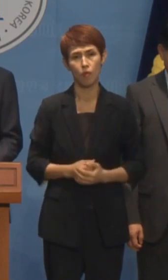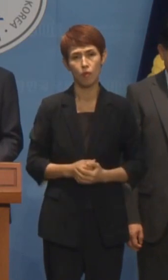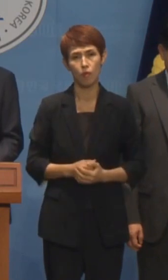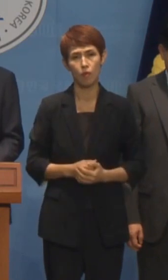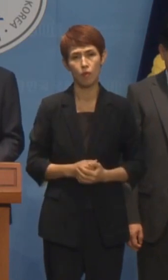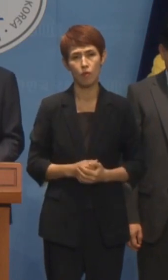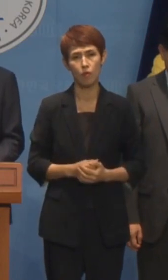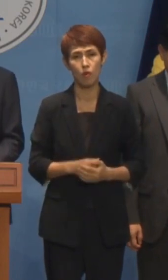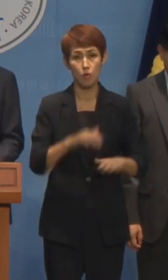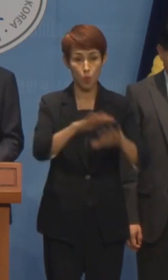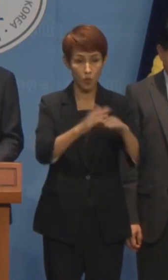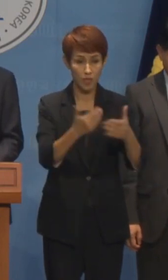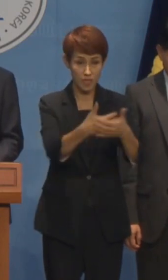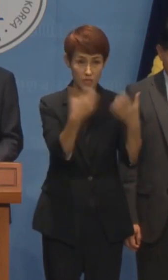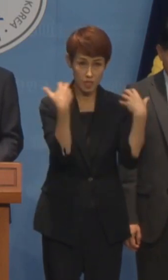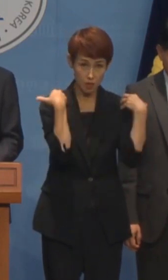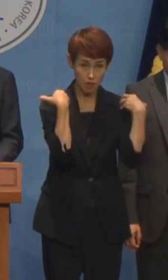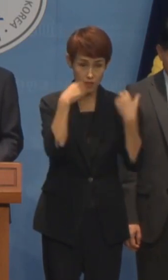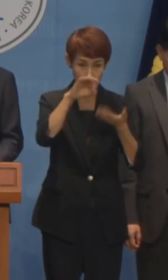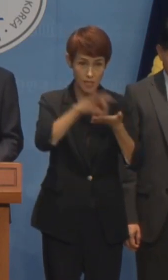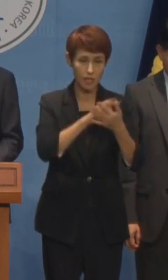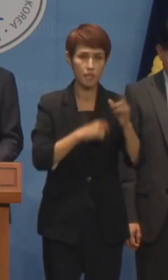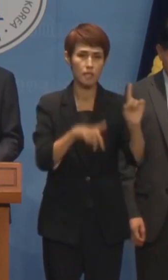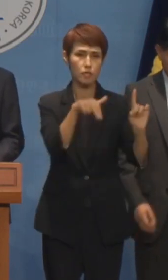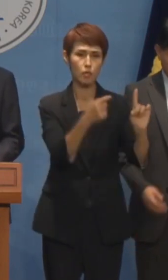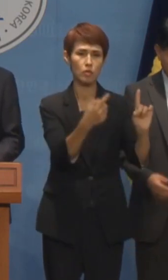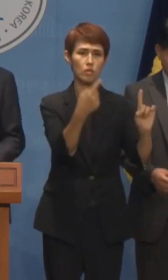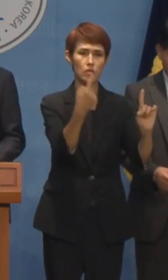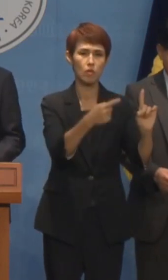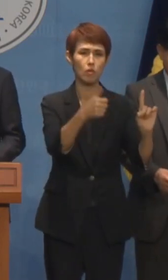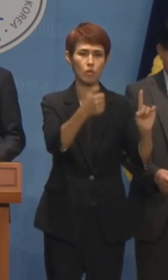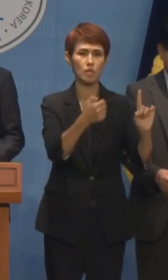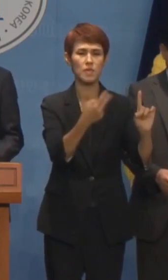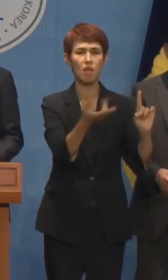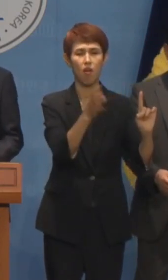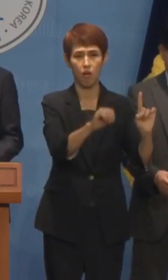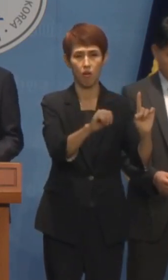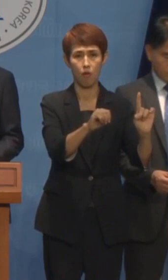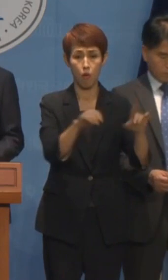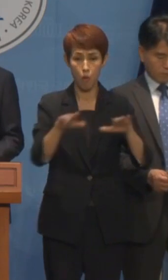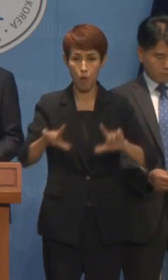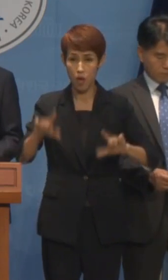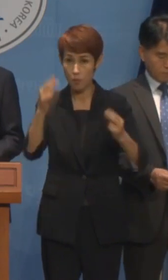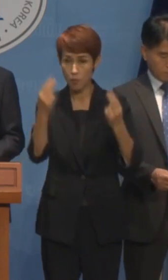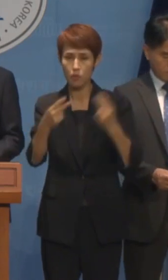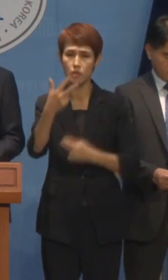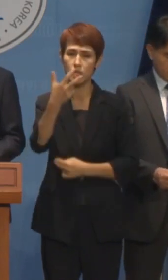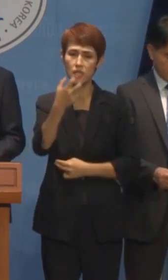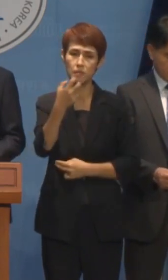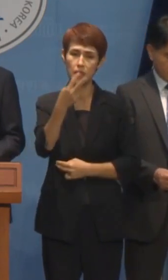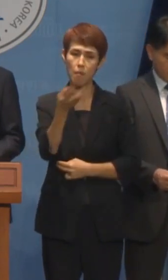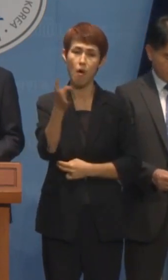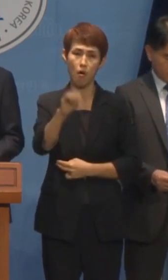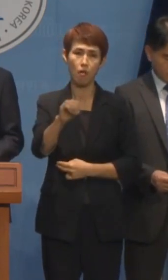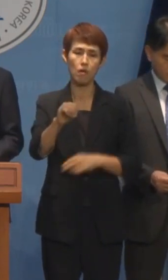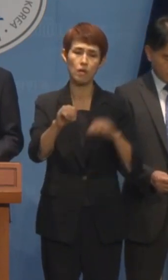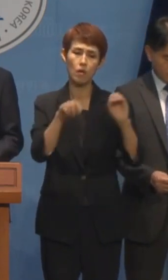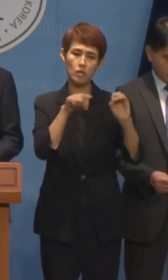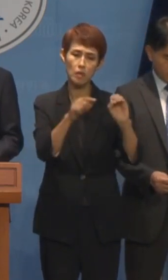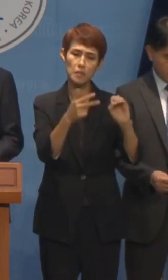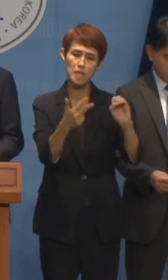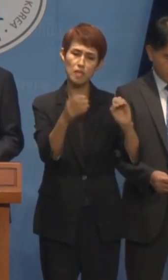농진청 예산안은 1조 1,052억 원으로 올해 대비 73억 원,